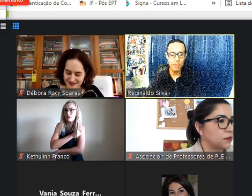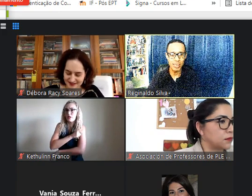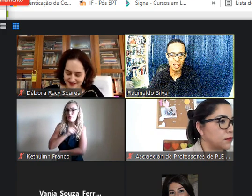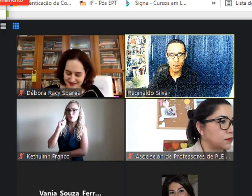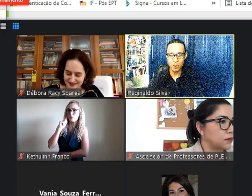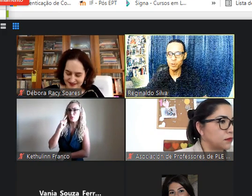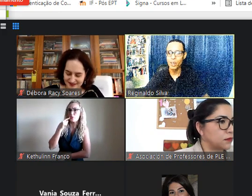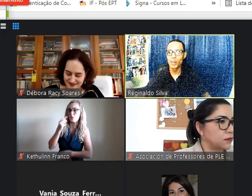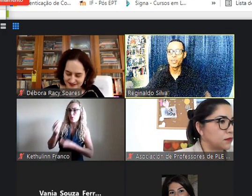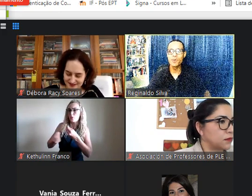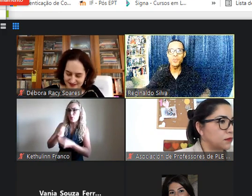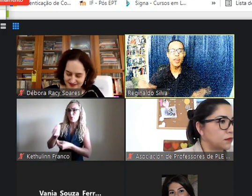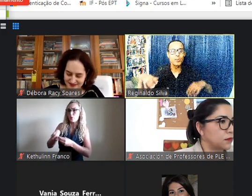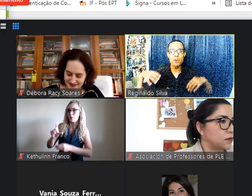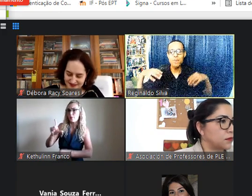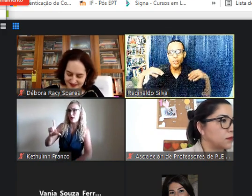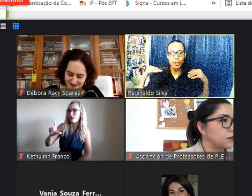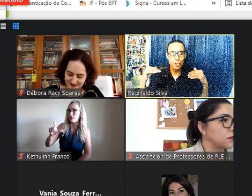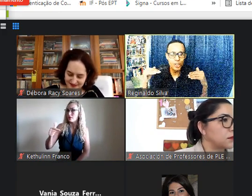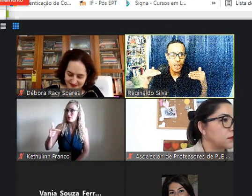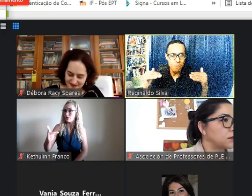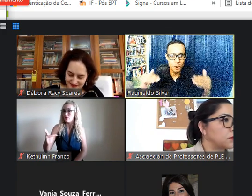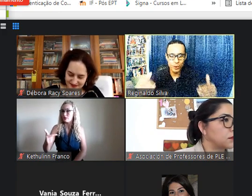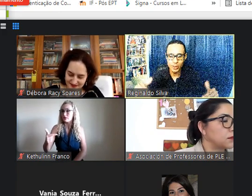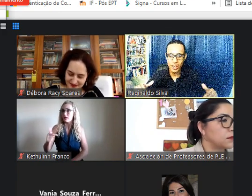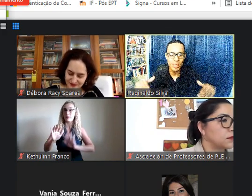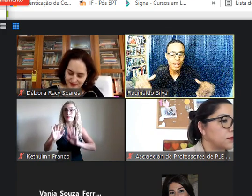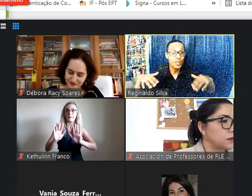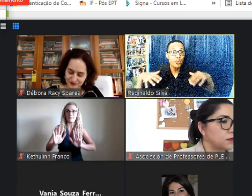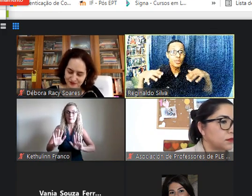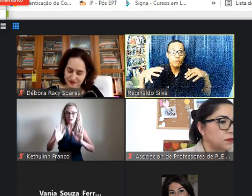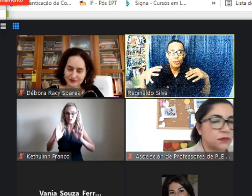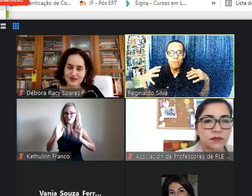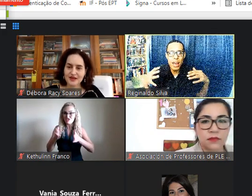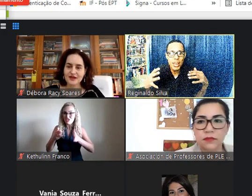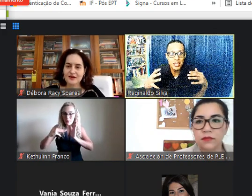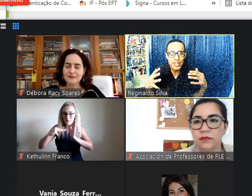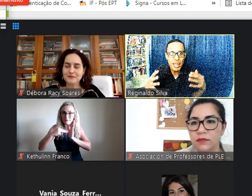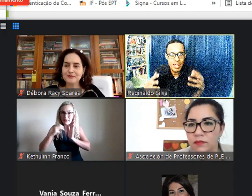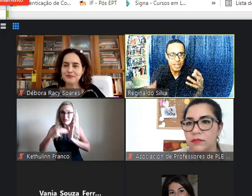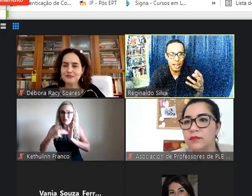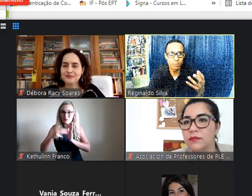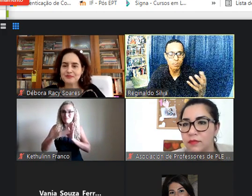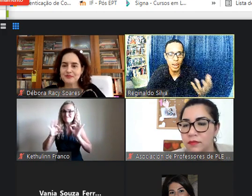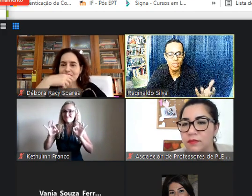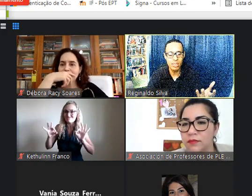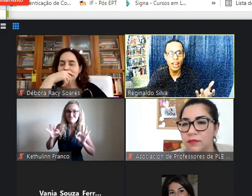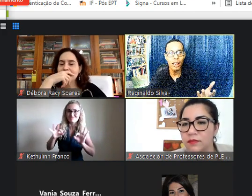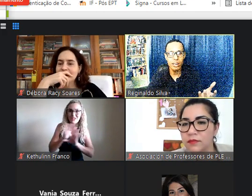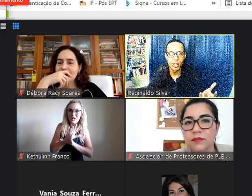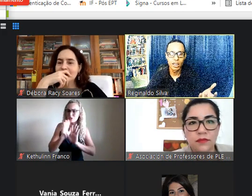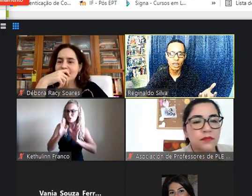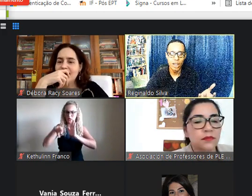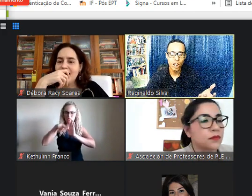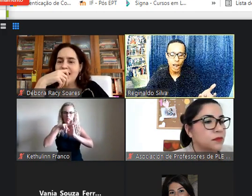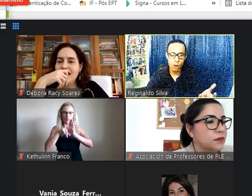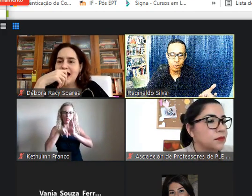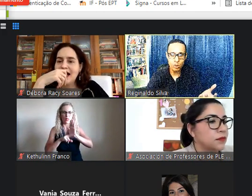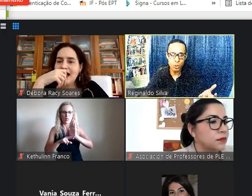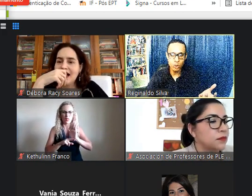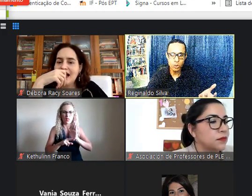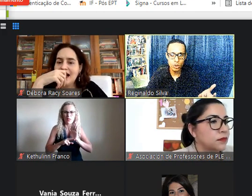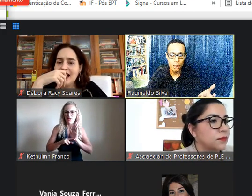um padrão, não temos uma metodologia pronta, não temos uma receita para ensinar